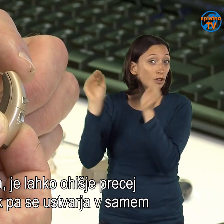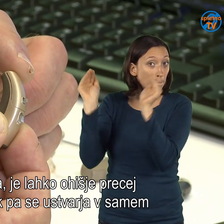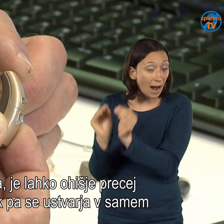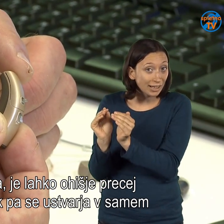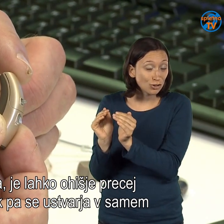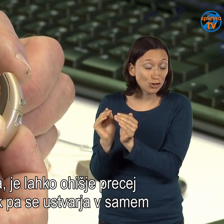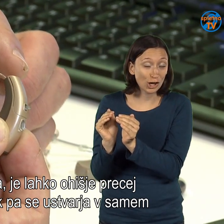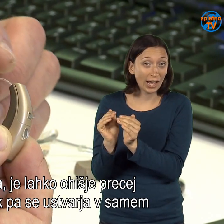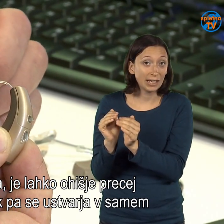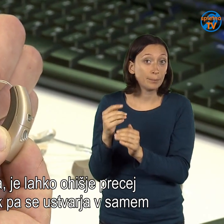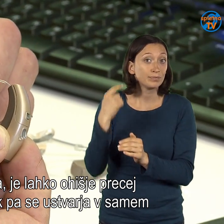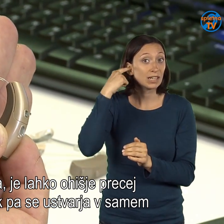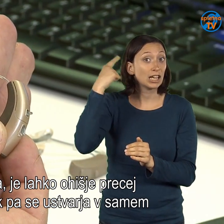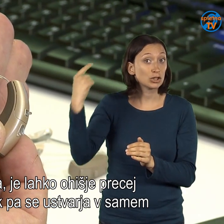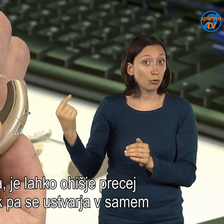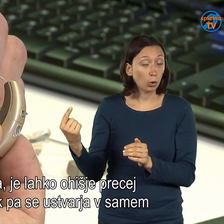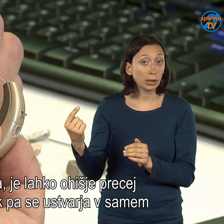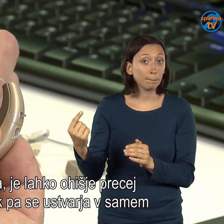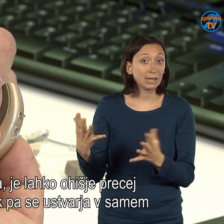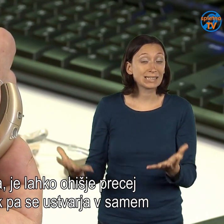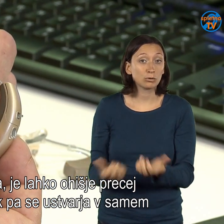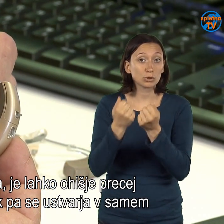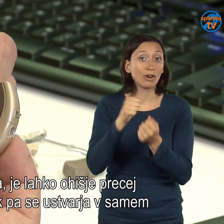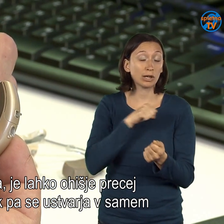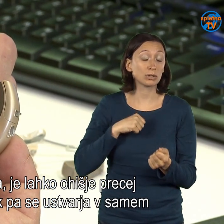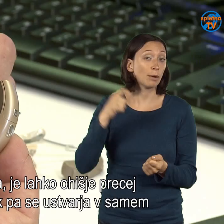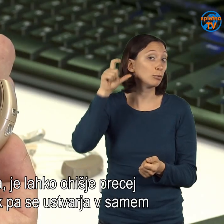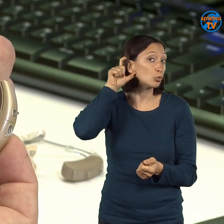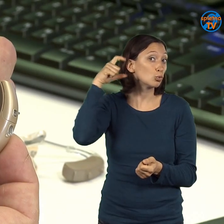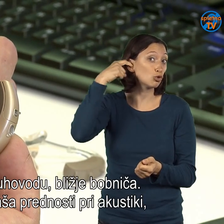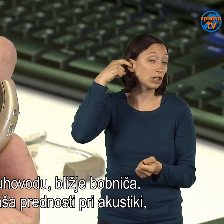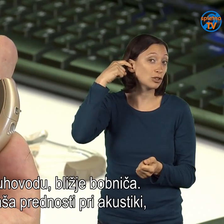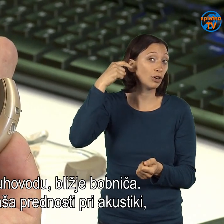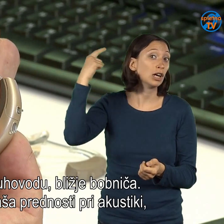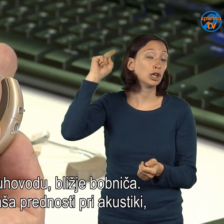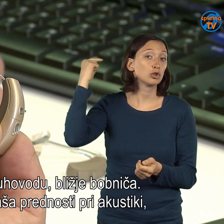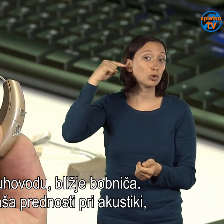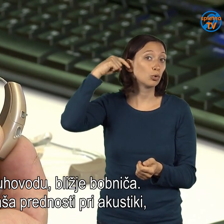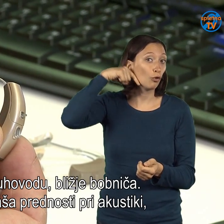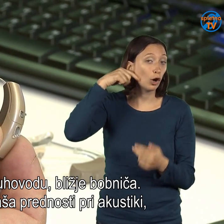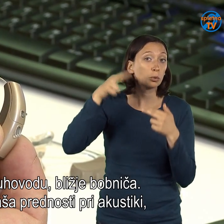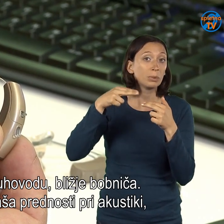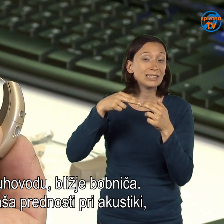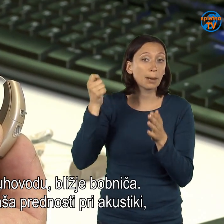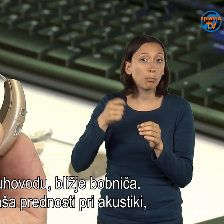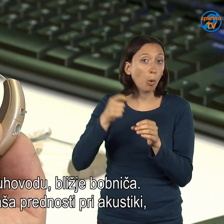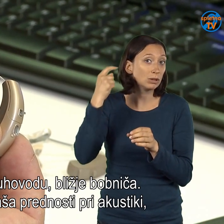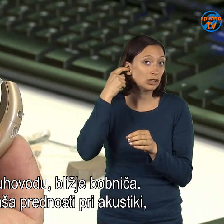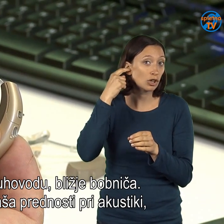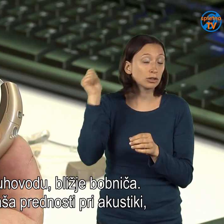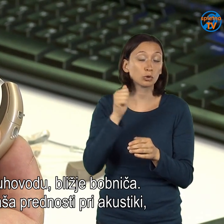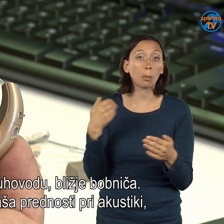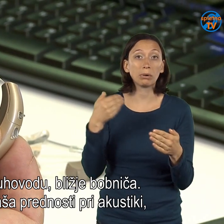manjše. Zvok pa se ustvarja v samem ušesu, v sluhovodu, bližje bobniča. Zato to